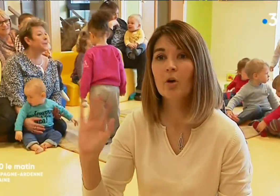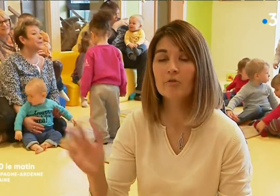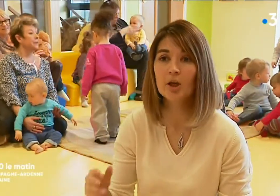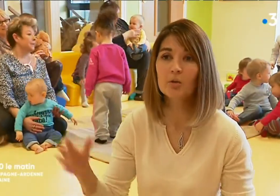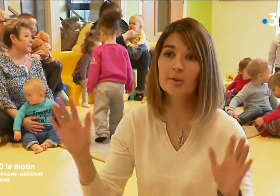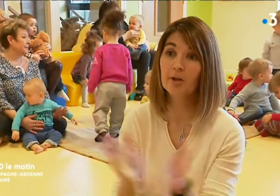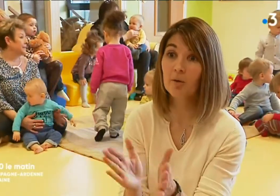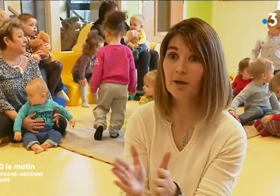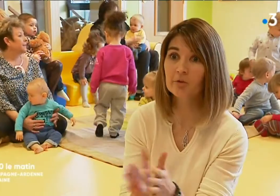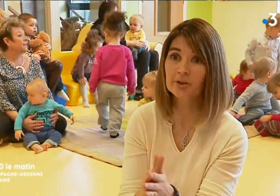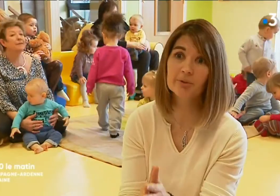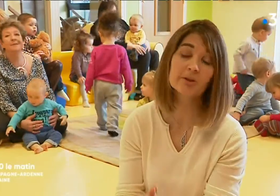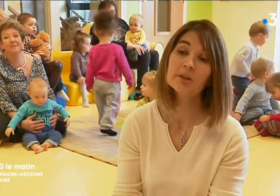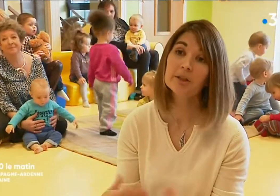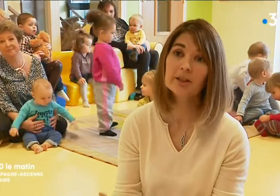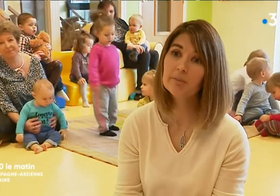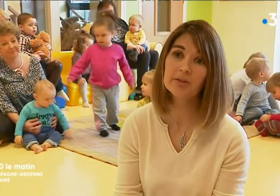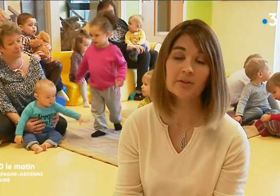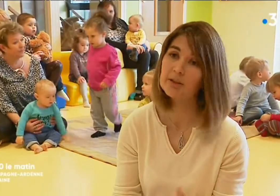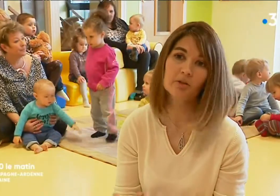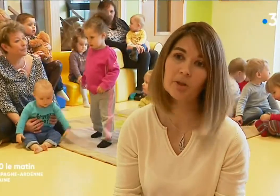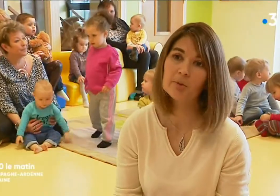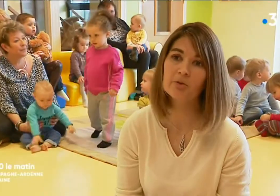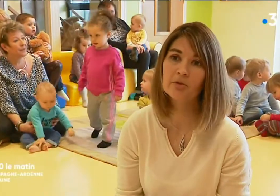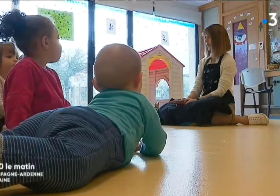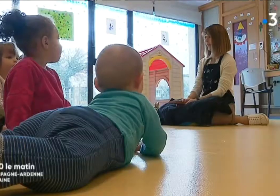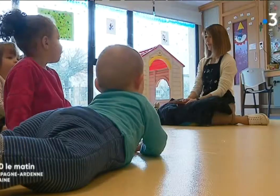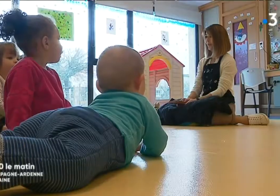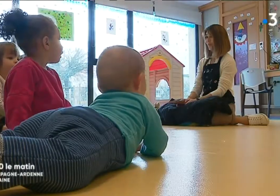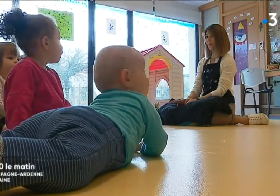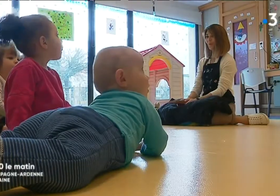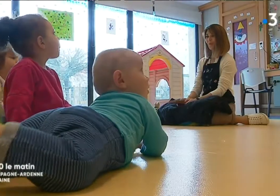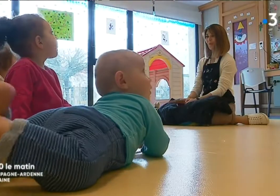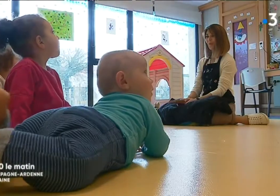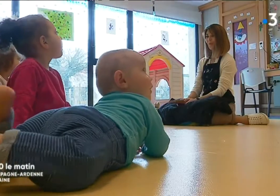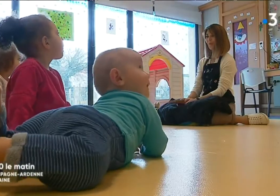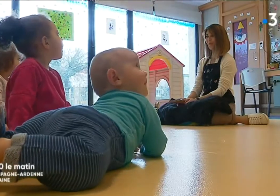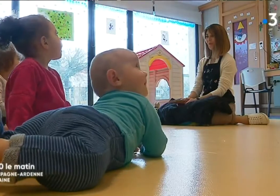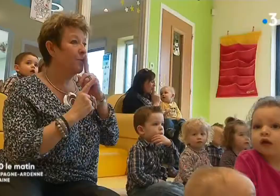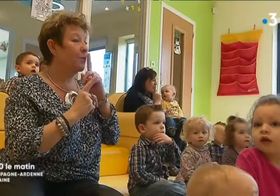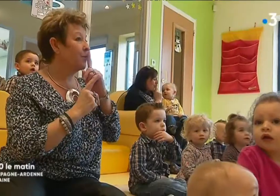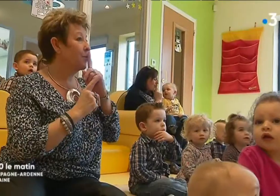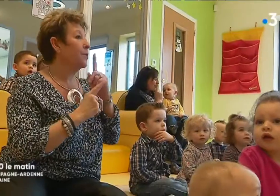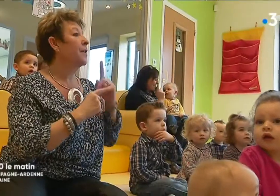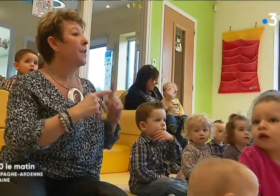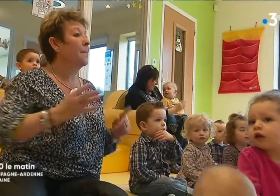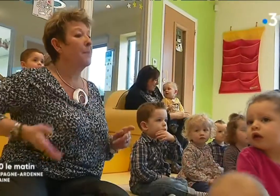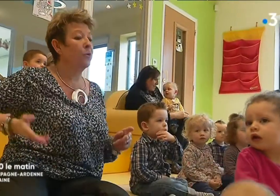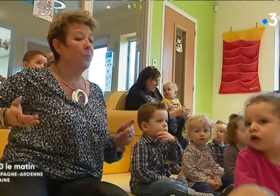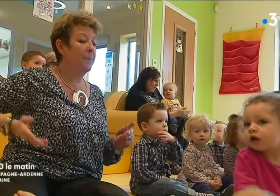au revoir ou lui dire bravo, c'est bien, il imite, c'est exactement la même chose. Séduit par la méthode, le personnel de la crèche a été formé lui aussi